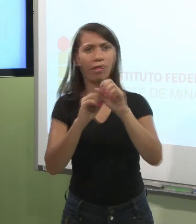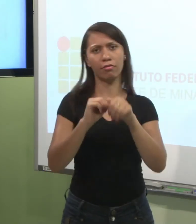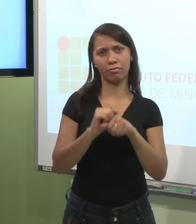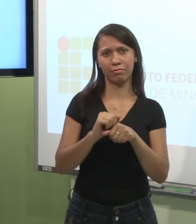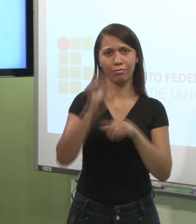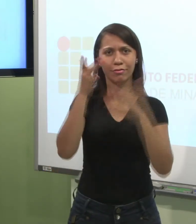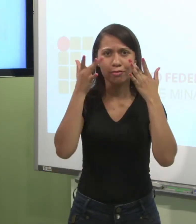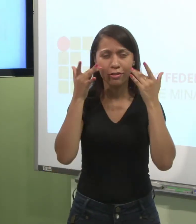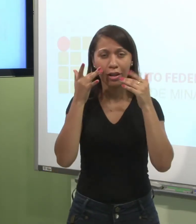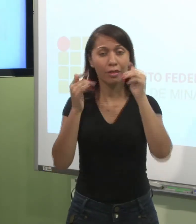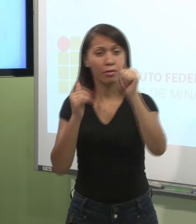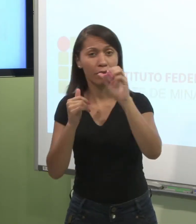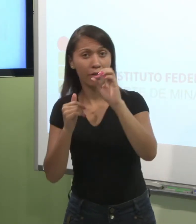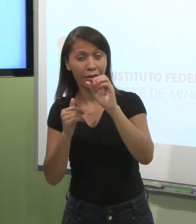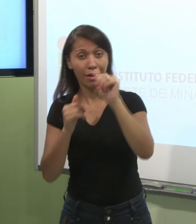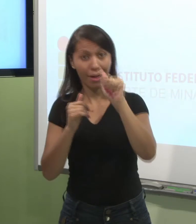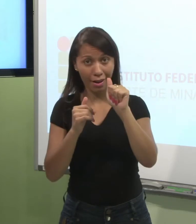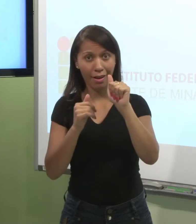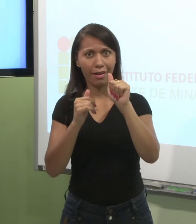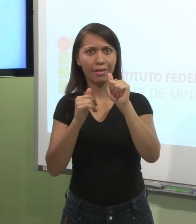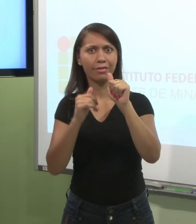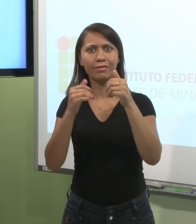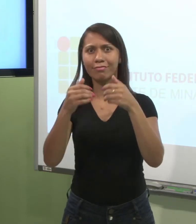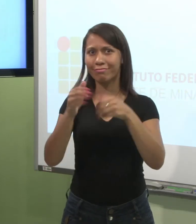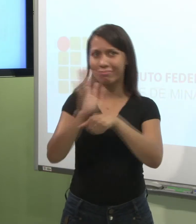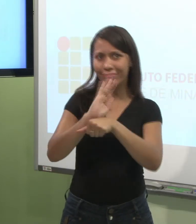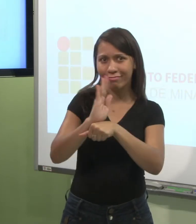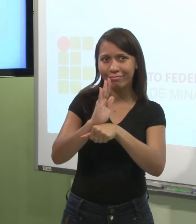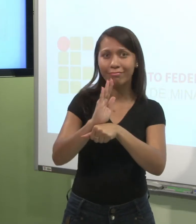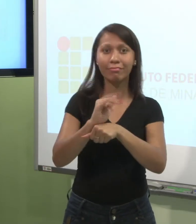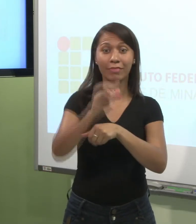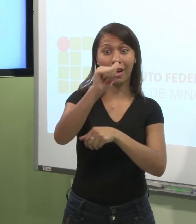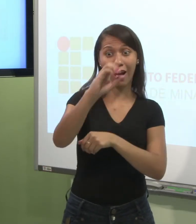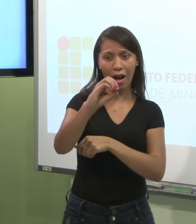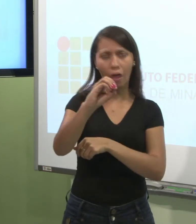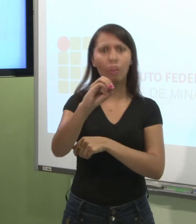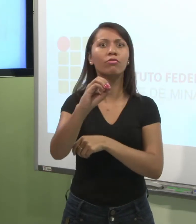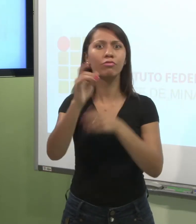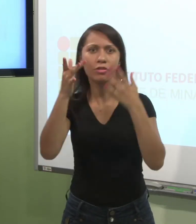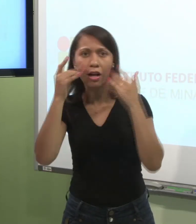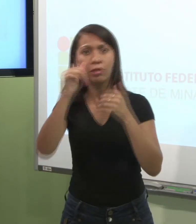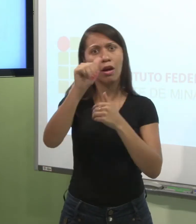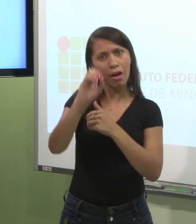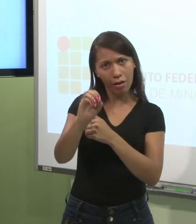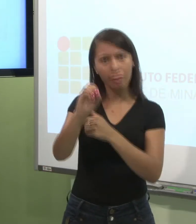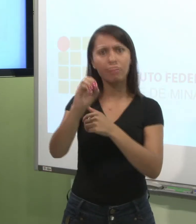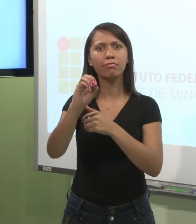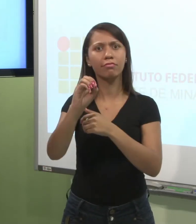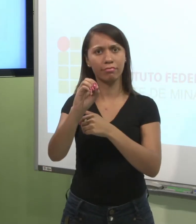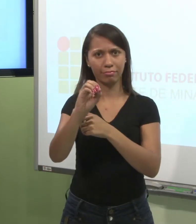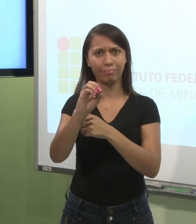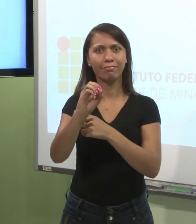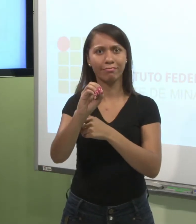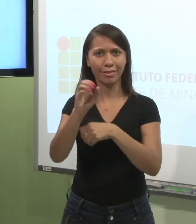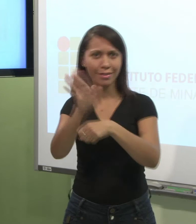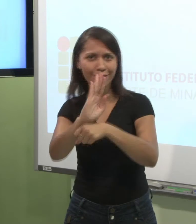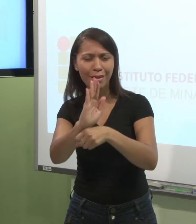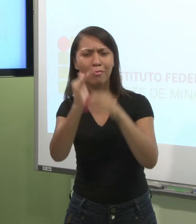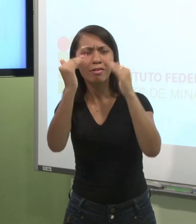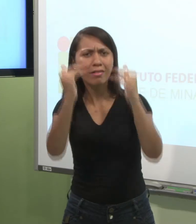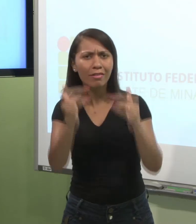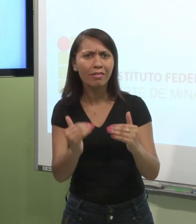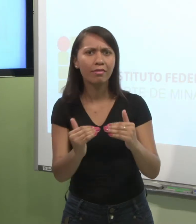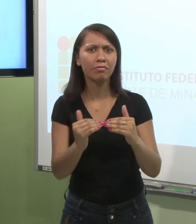ao cinema. A palavra ao indica a união da preposição a mais o artigo o, ao. E não,